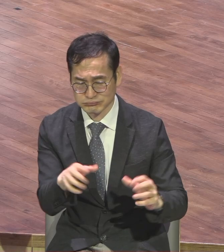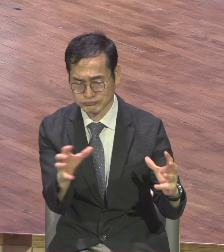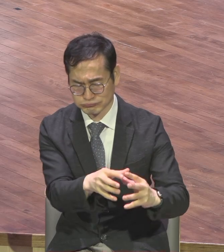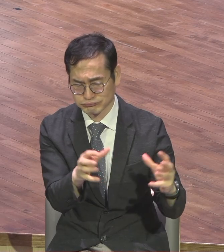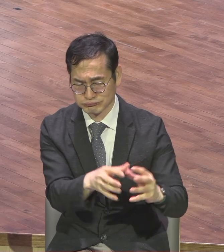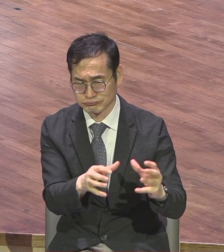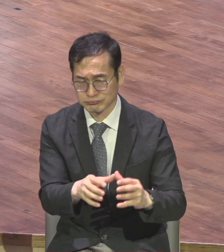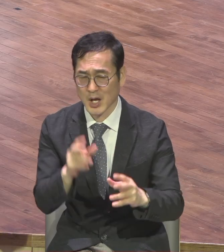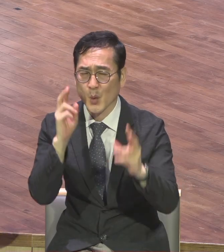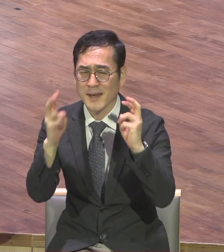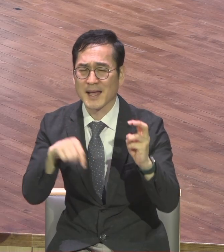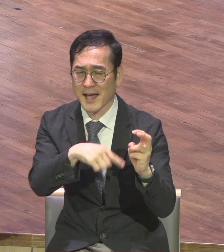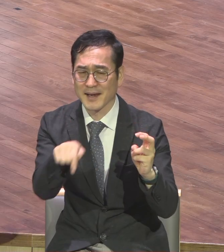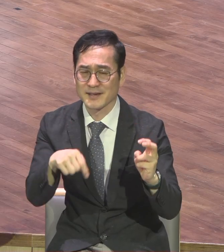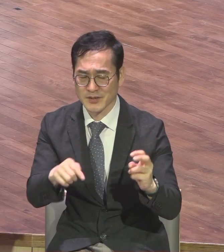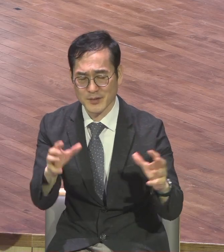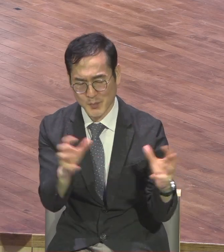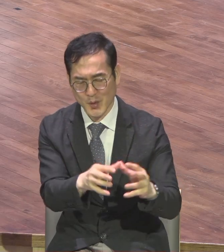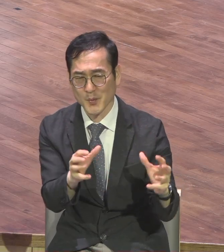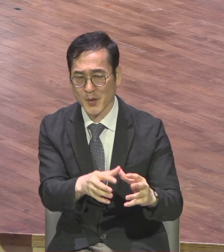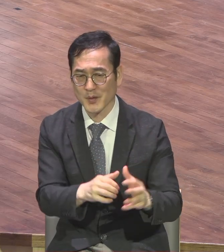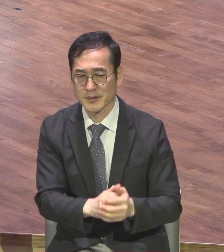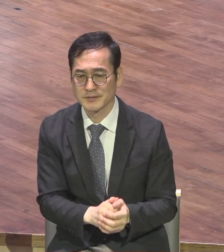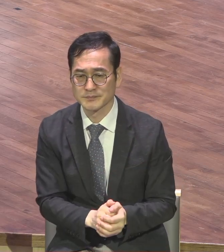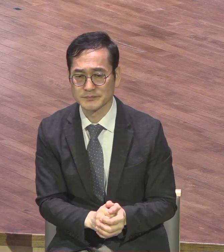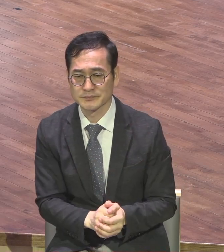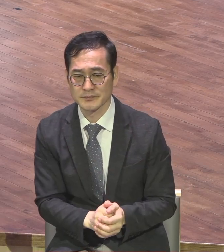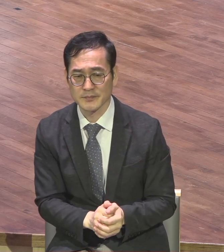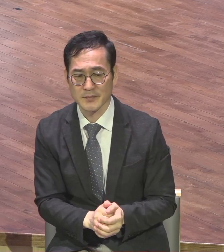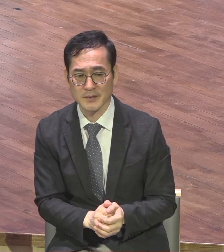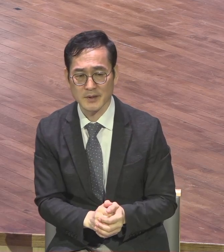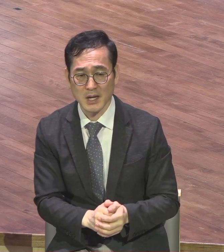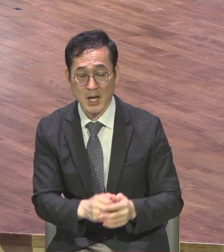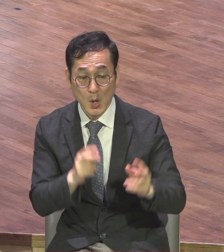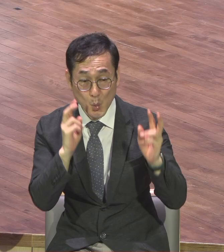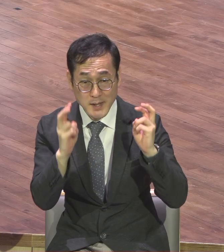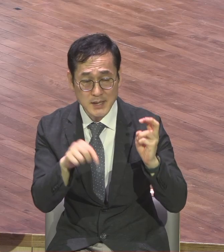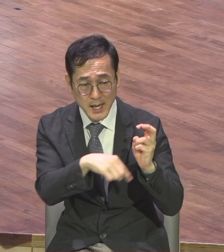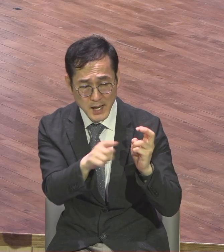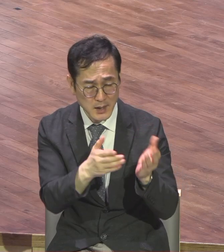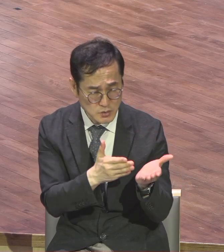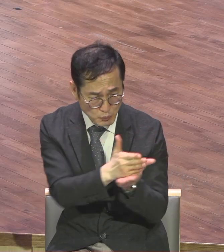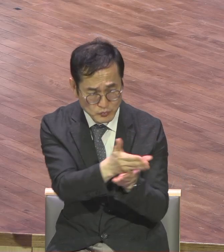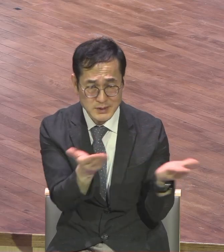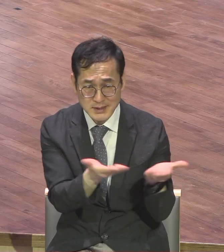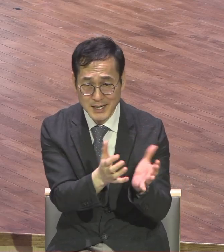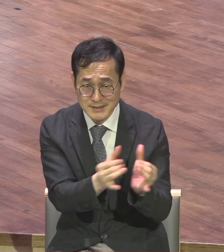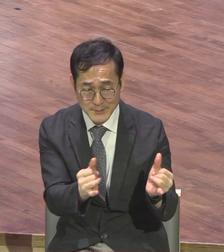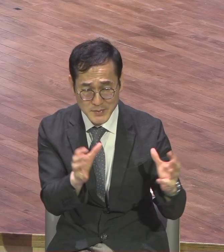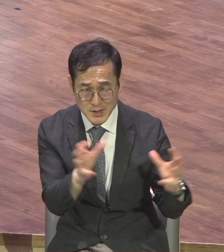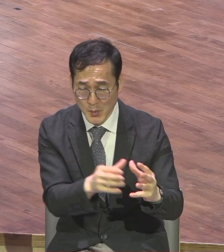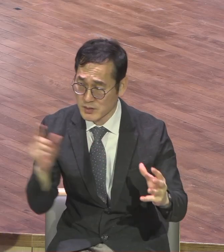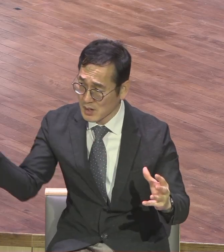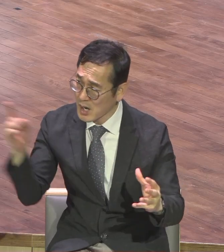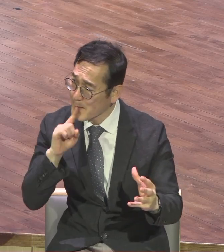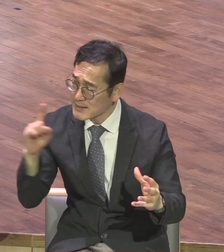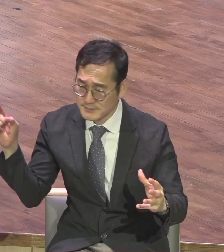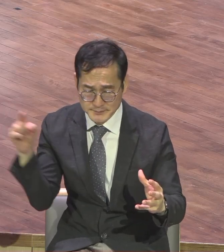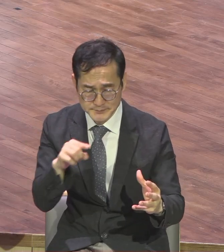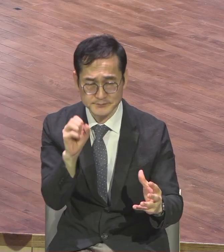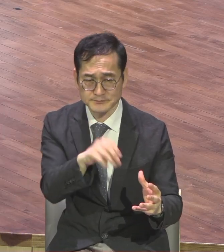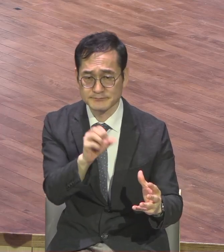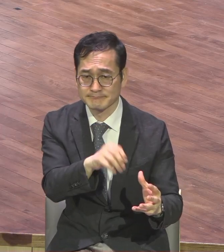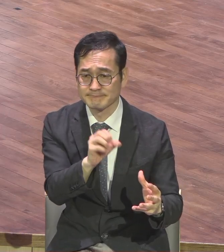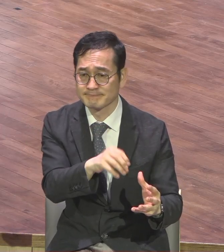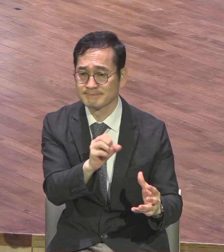계속 전문가들. 같은 업종별로 해도 좋고요. 그렇게 전문교회, 전문성이 있는 사람들이 모여서